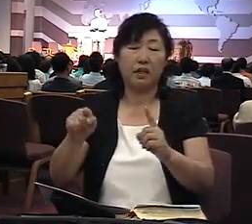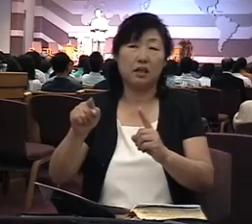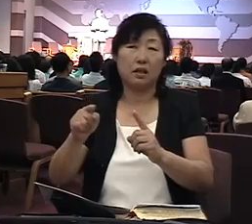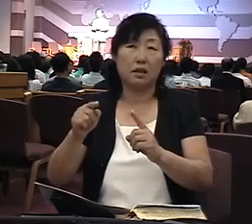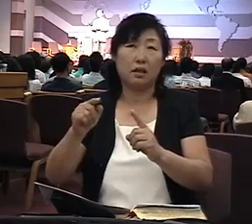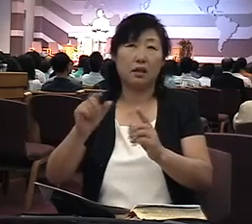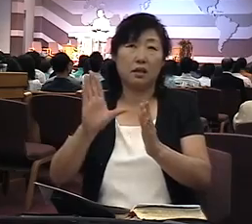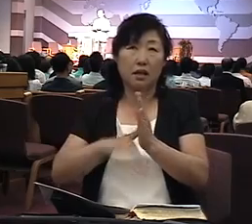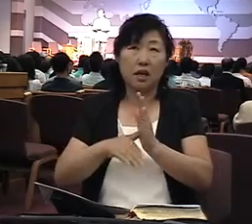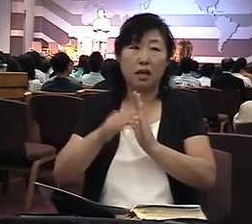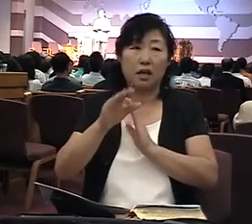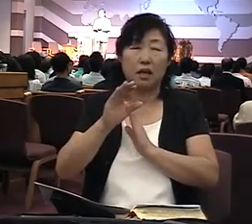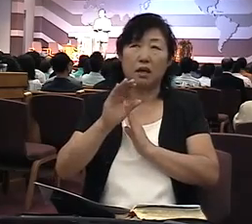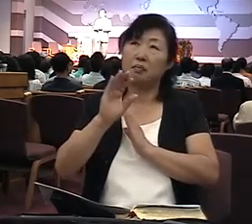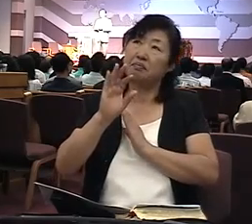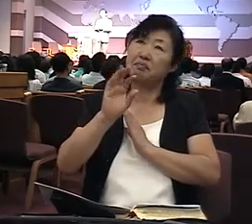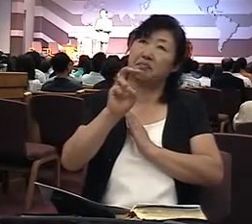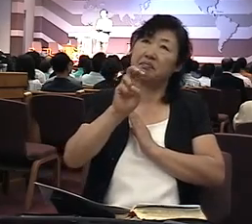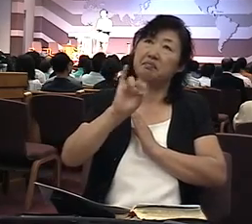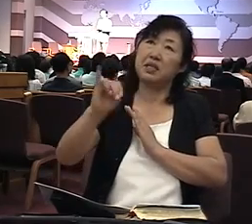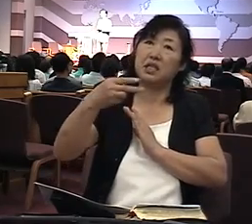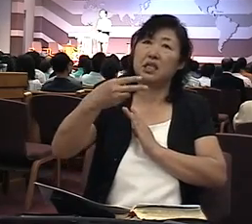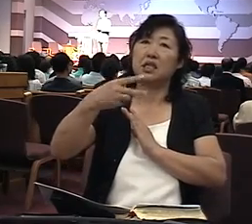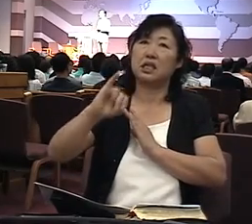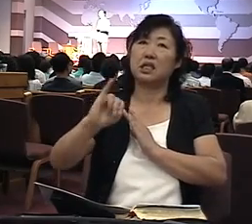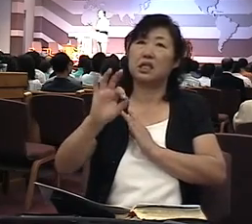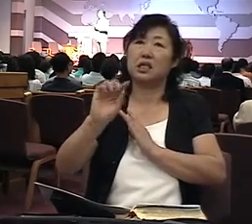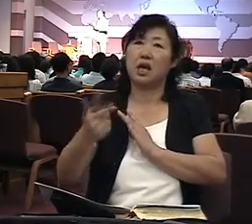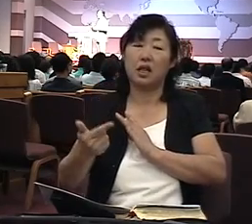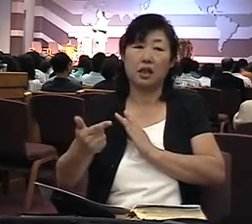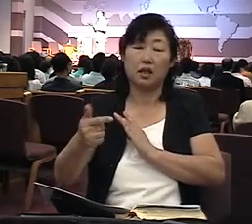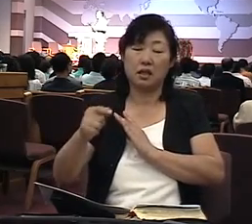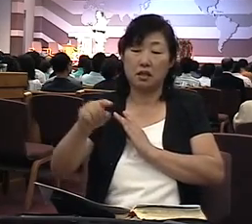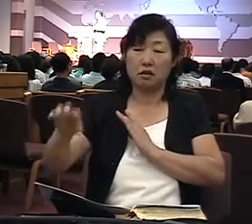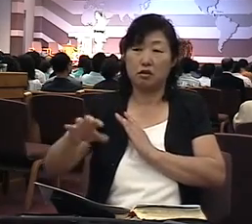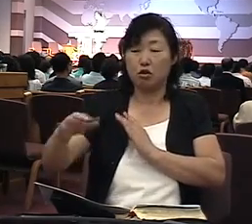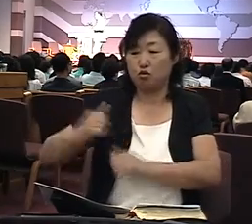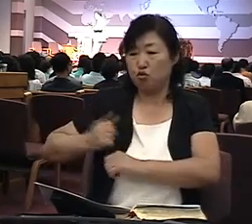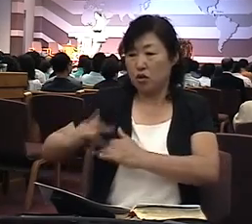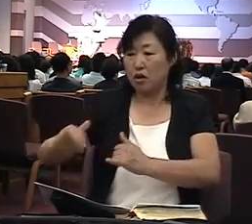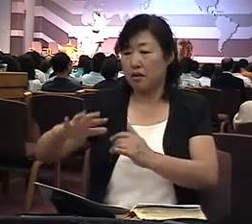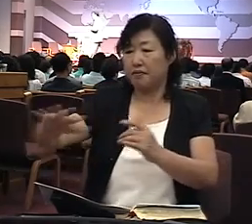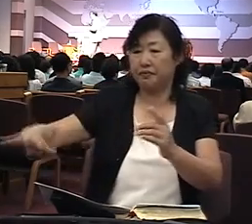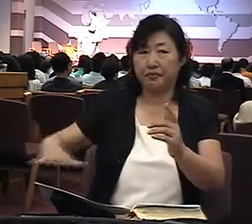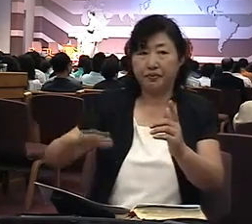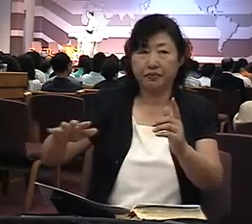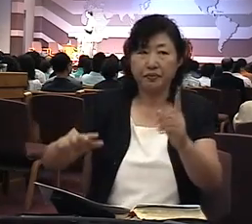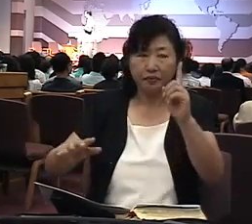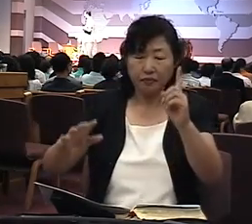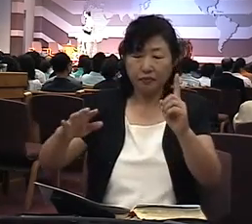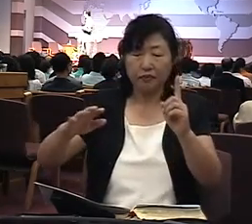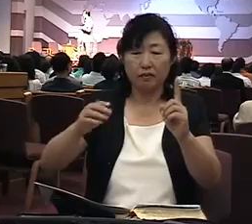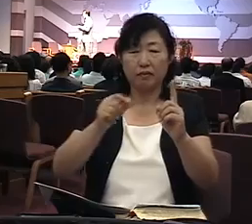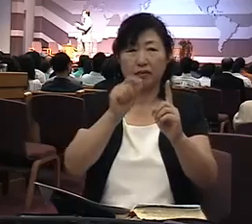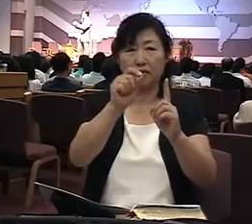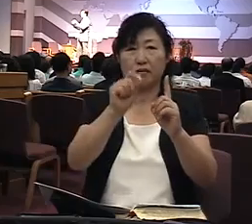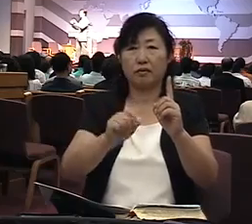있습니다. 여러분, 오늘날 이 군대의 전략가들의 말에 의하면은 어느 한